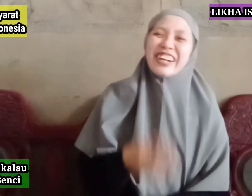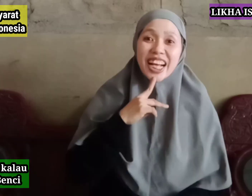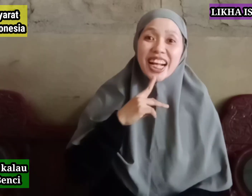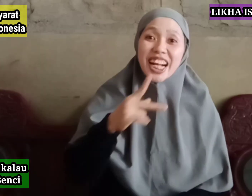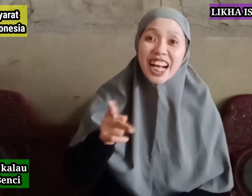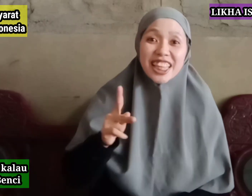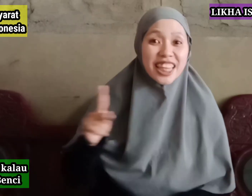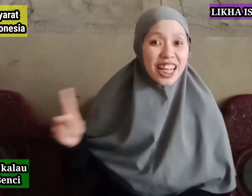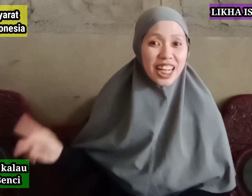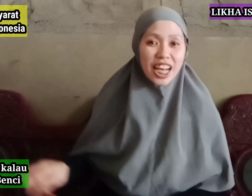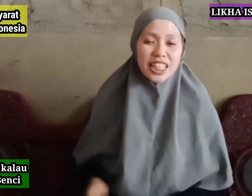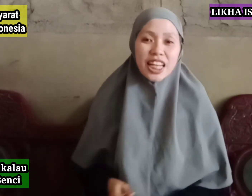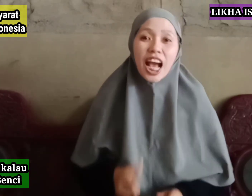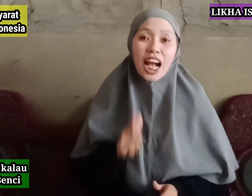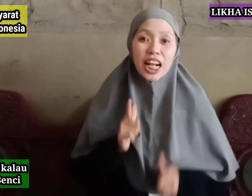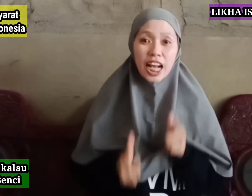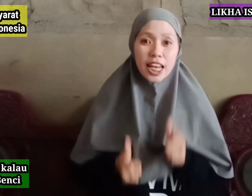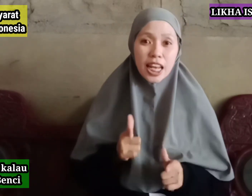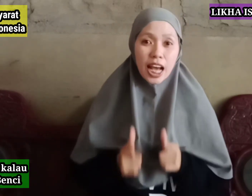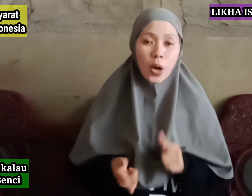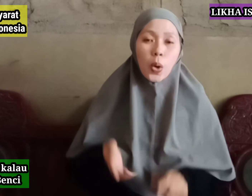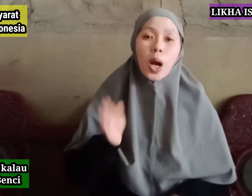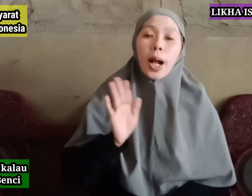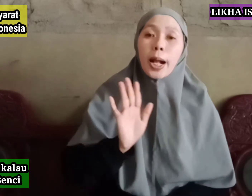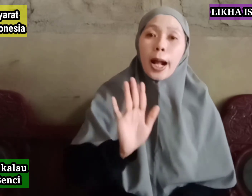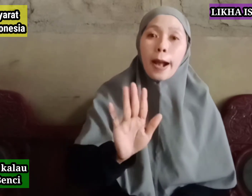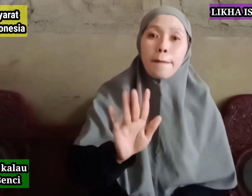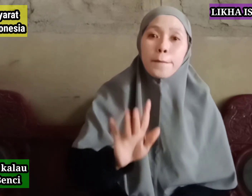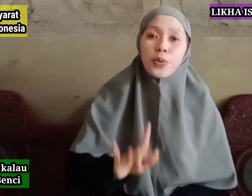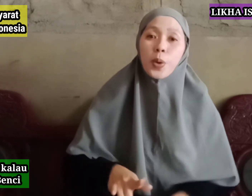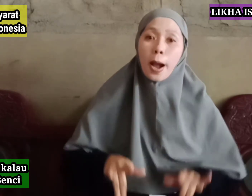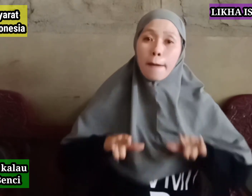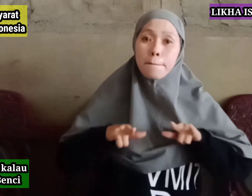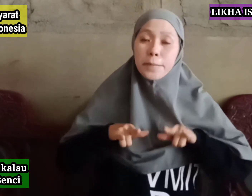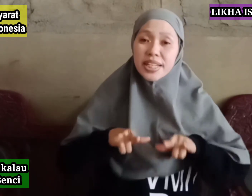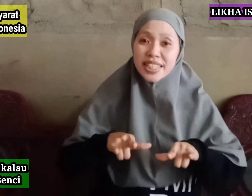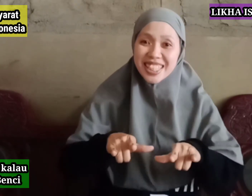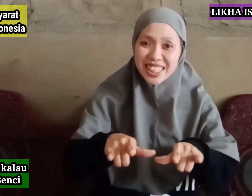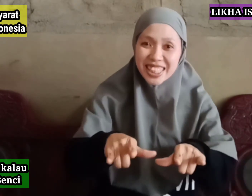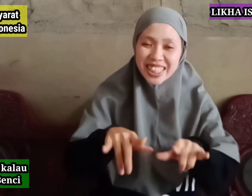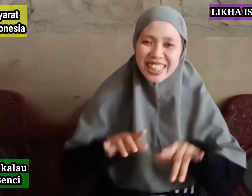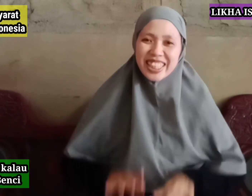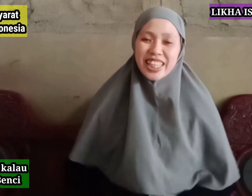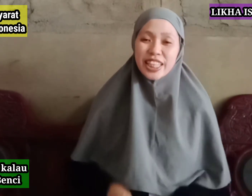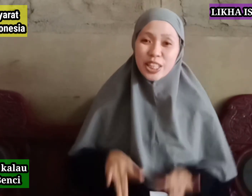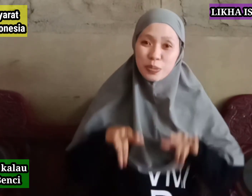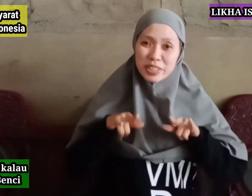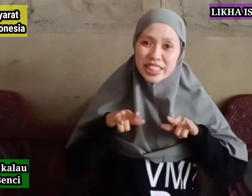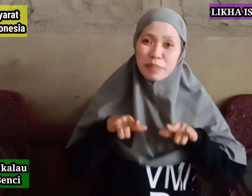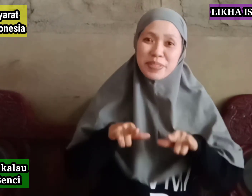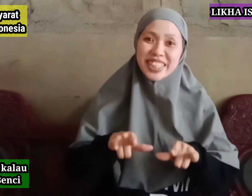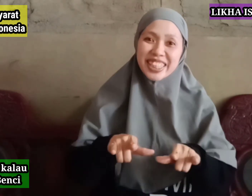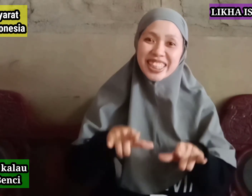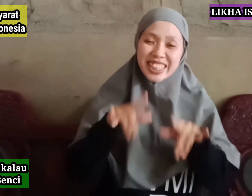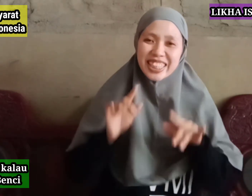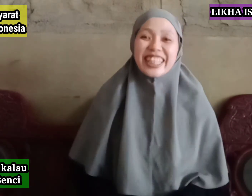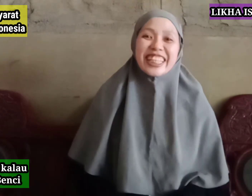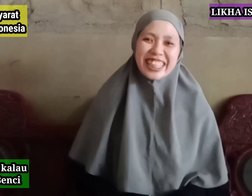Oke, katakan kalau kamu benci, itu benci ya, benci gitu. Kita